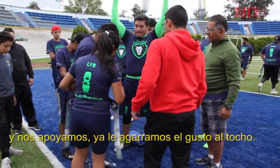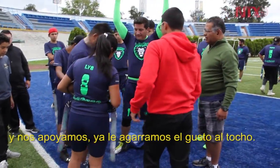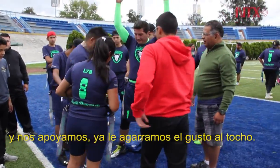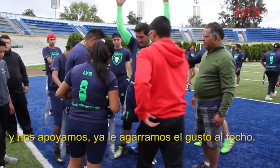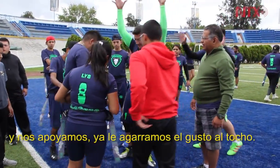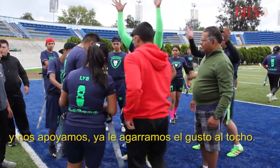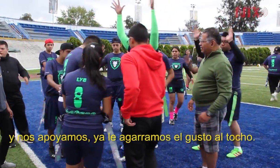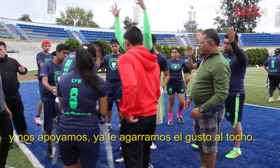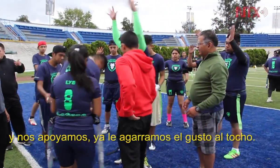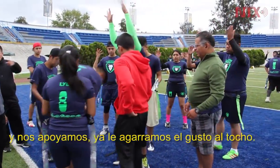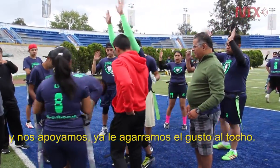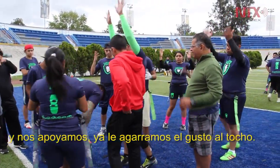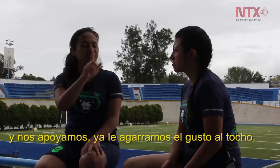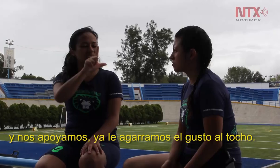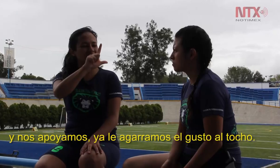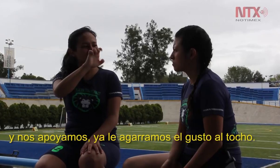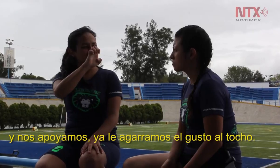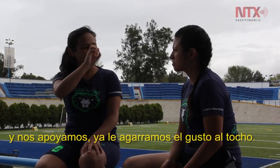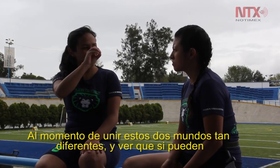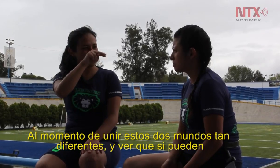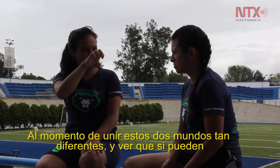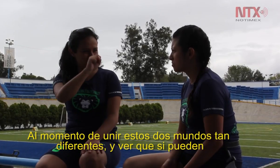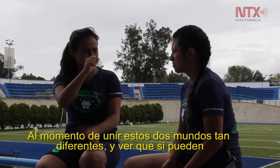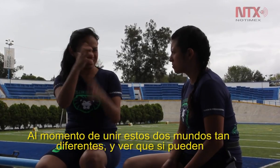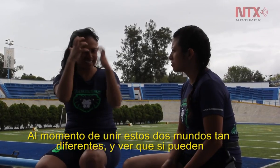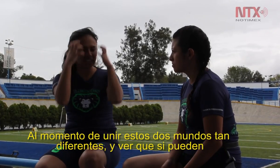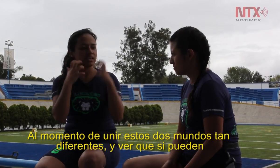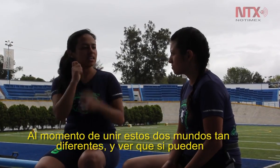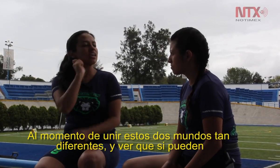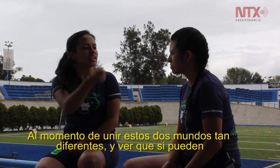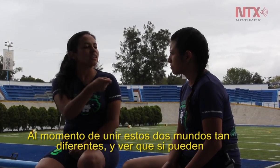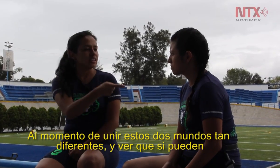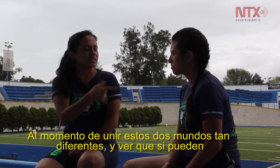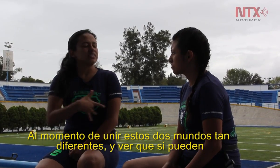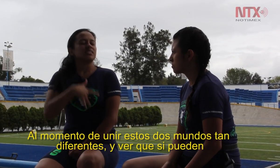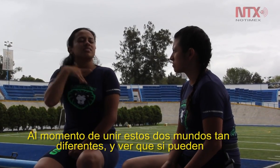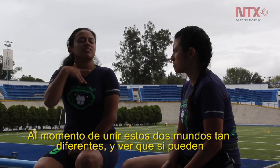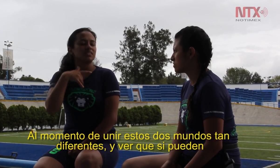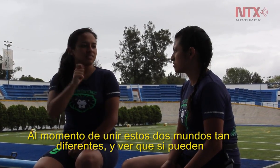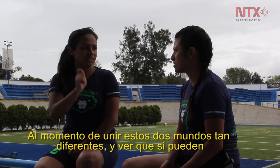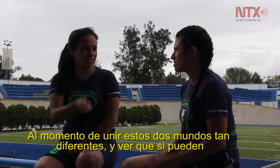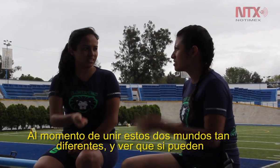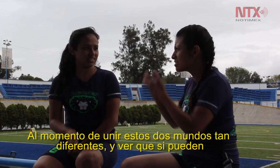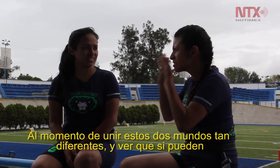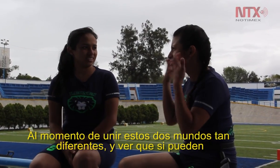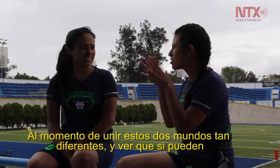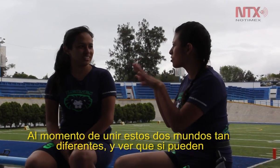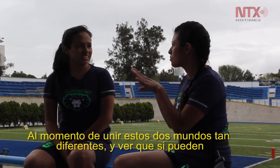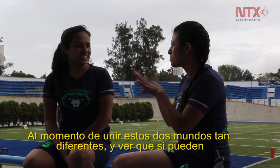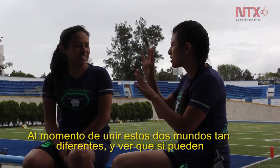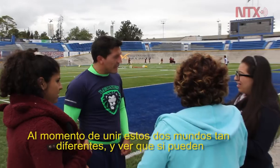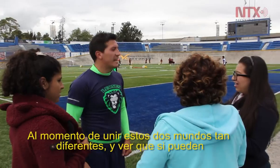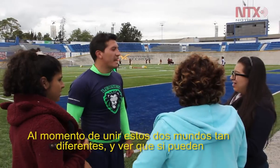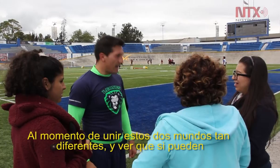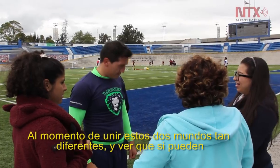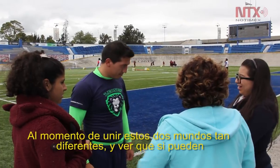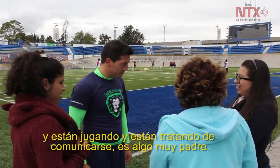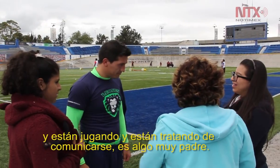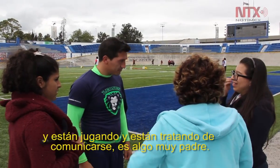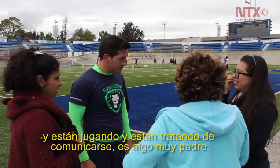ya le agarramos el gusto al tocho. En el momento de unir estos dos mundos tan diferentes, pues la verdad, y ver que sí pueden